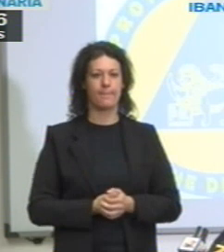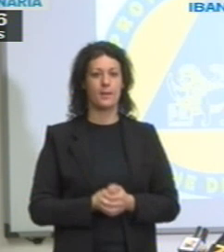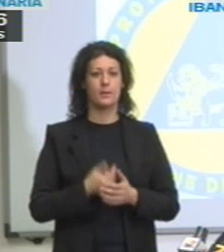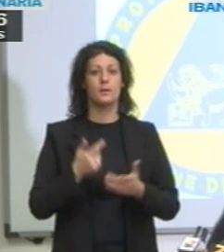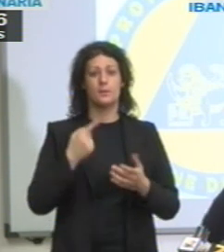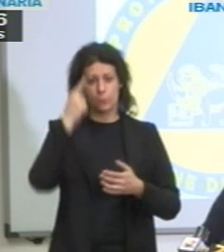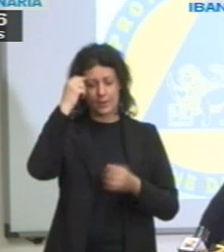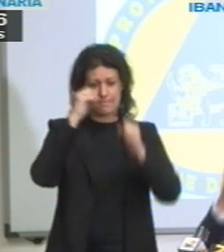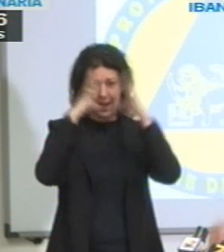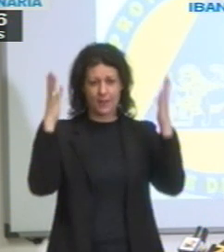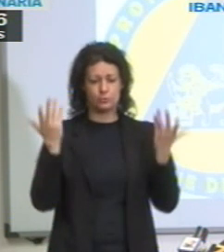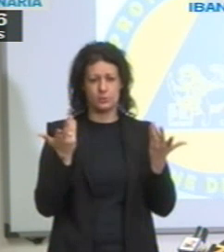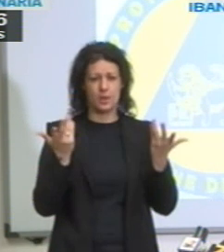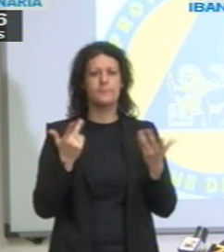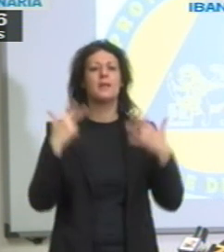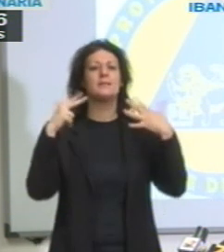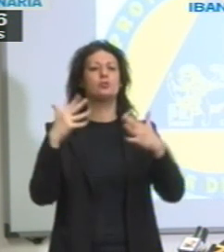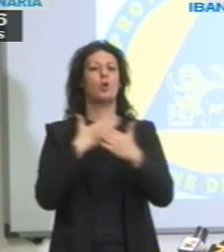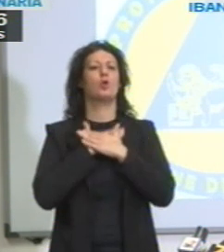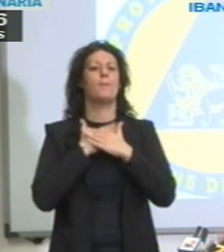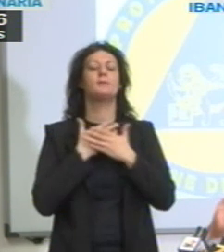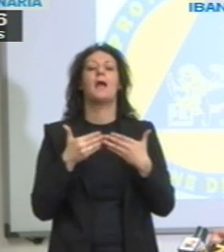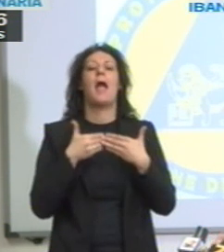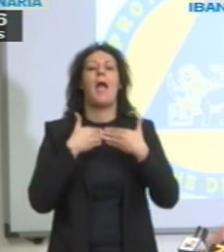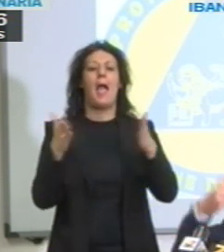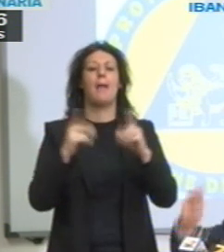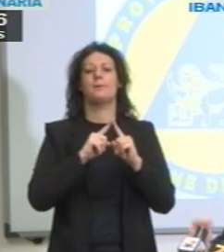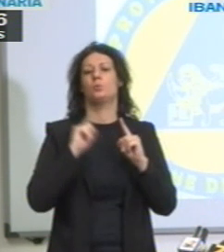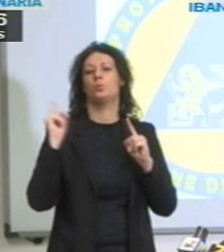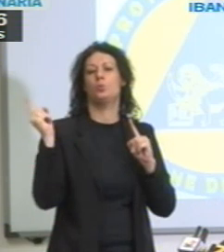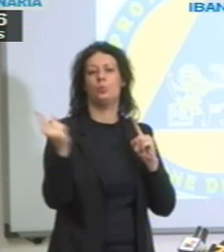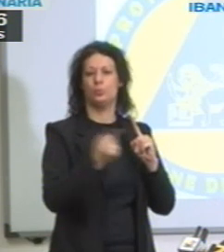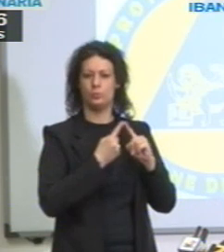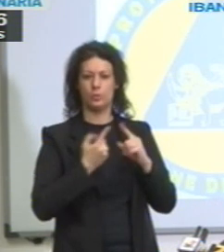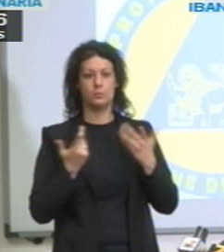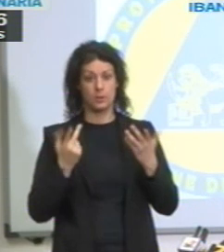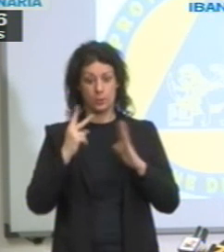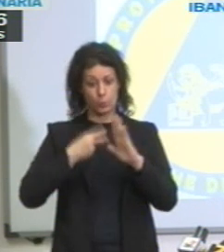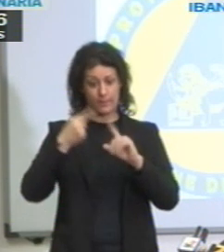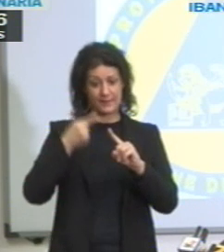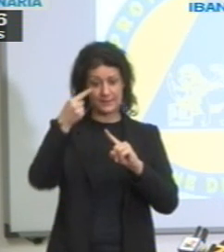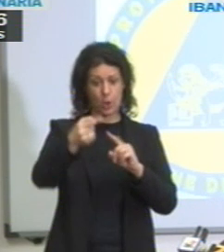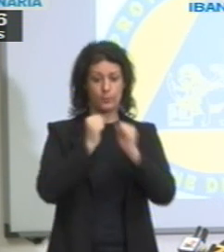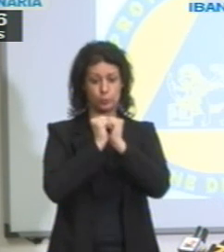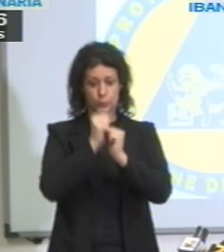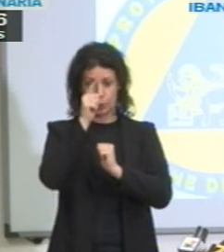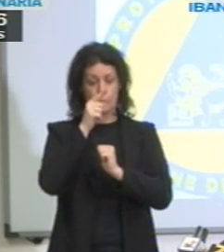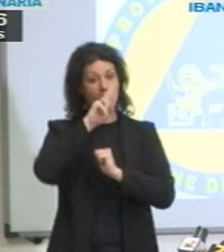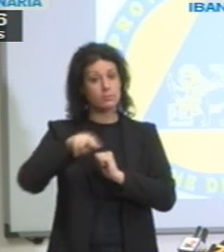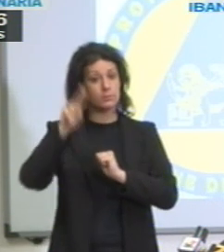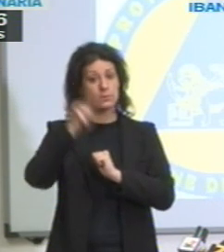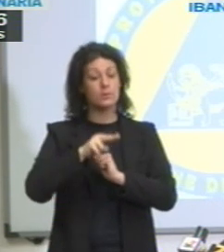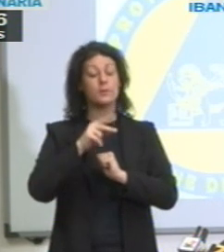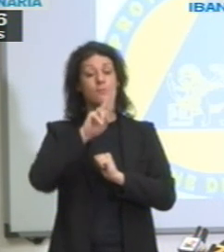apre tutto il 18 di maggio, spiegare che 18 giugno, 18 luglio, dopo due mesi non si può andare a votare, la vedo dura da